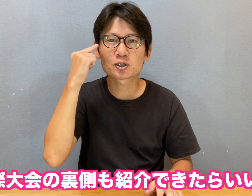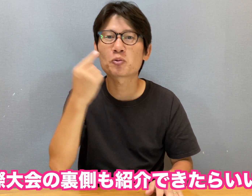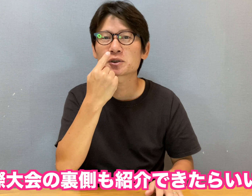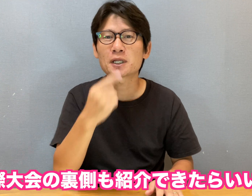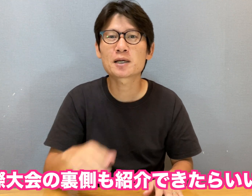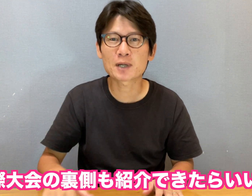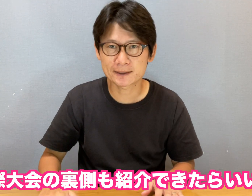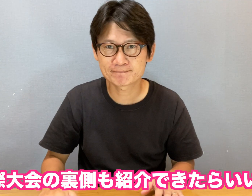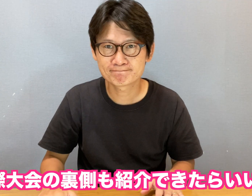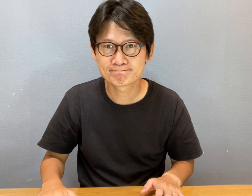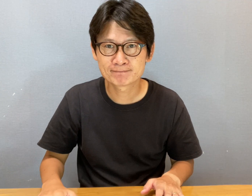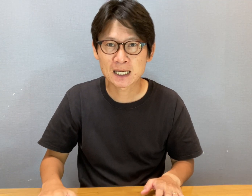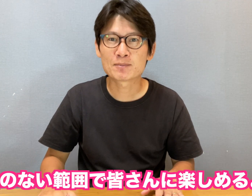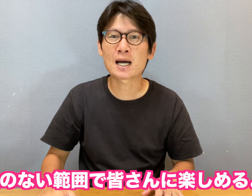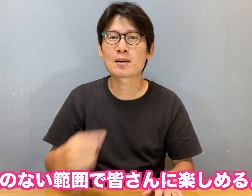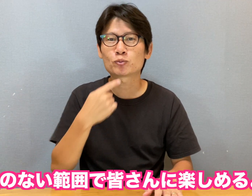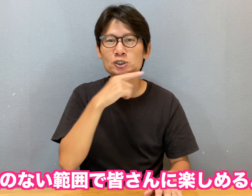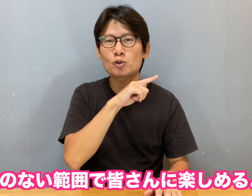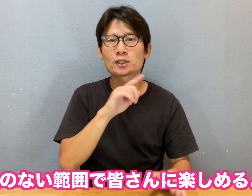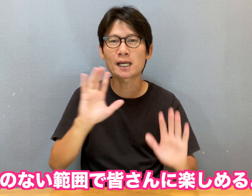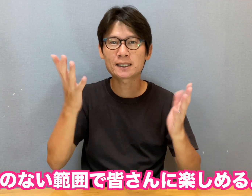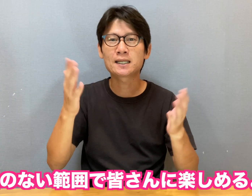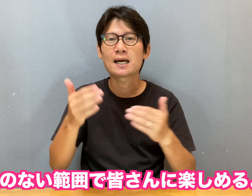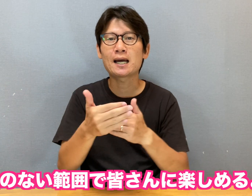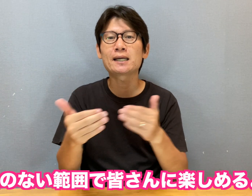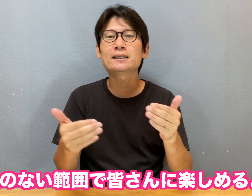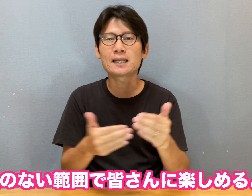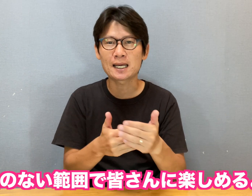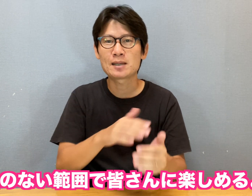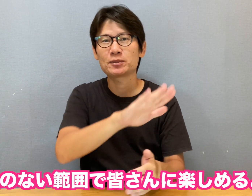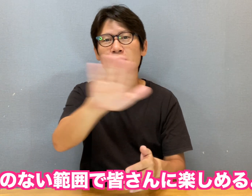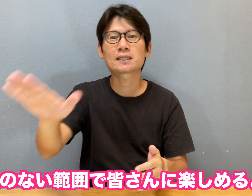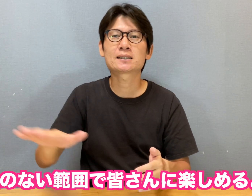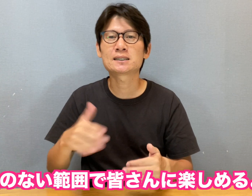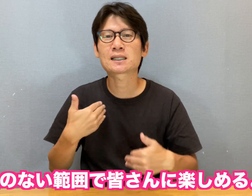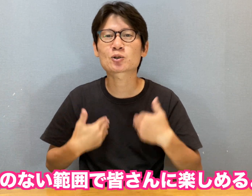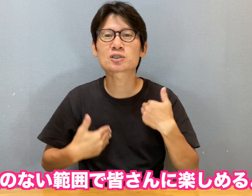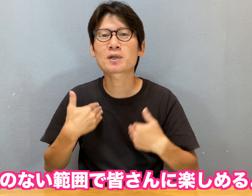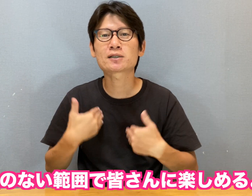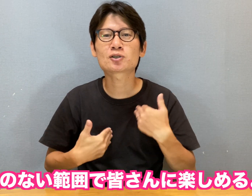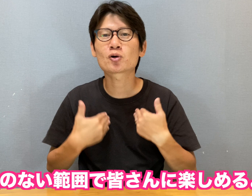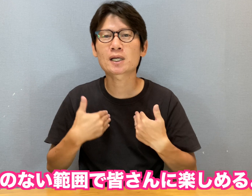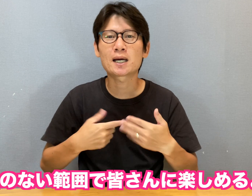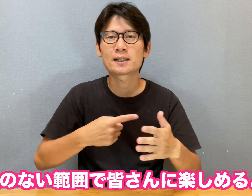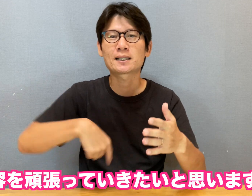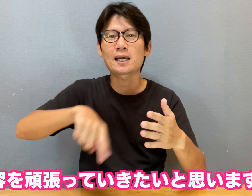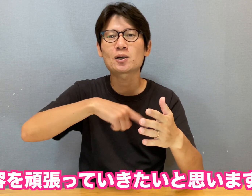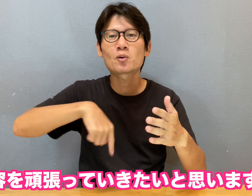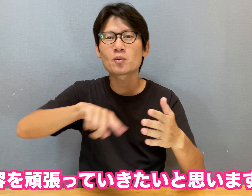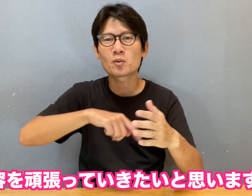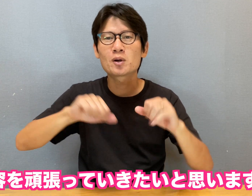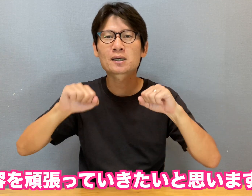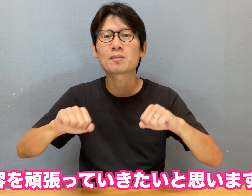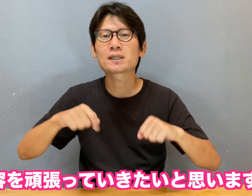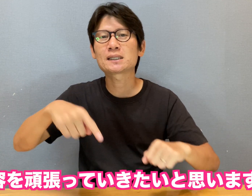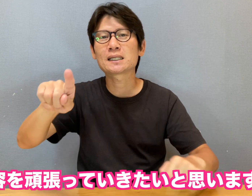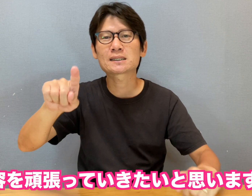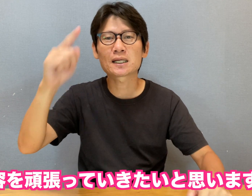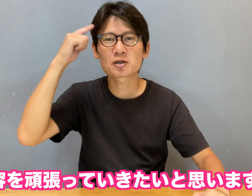思っています。まあ、無理のない範囲で皆さんに楽しめるような内容を頑張っていきたいと思